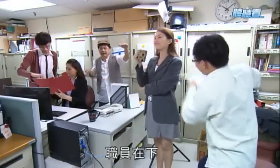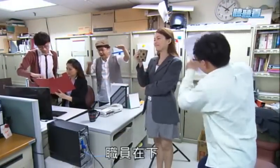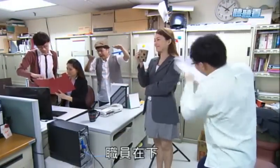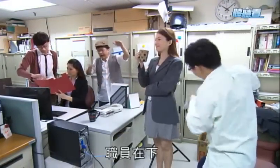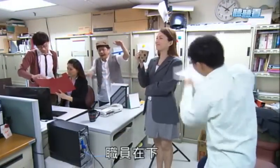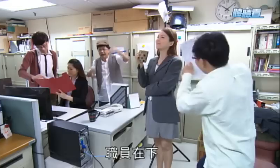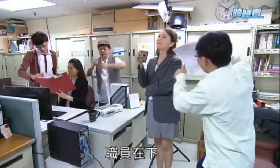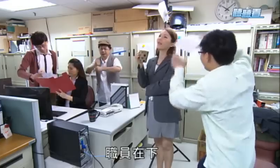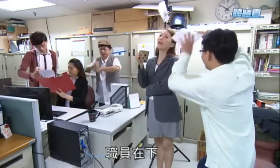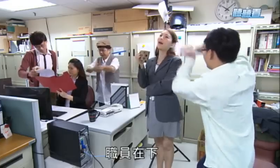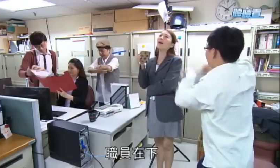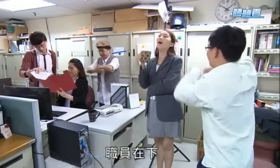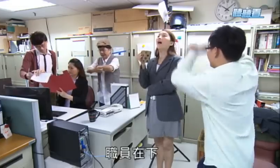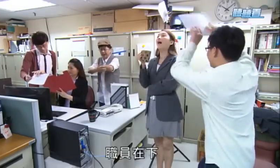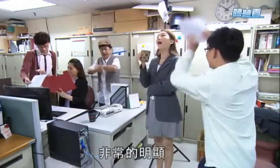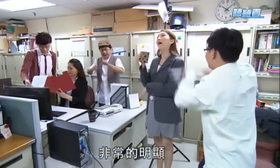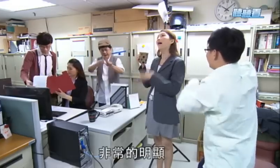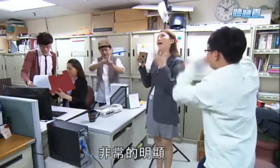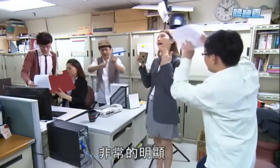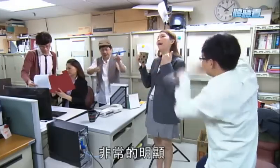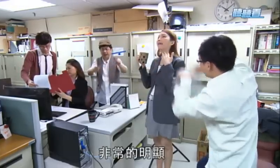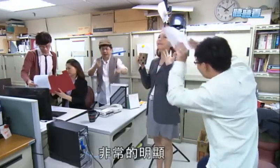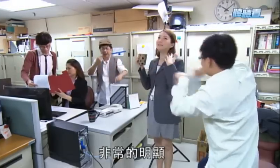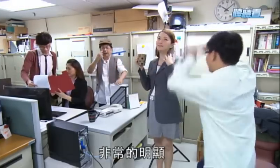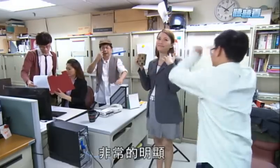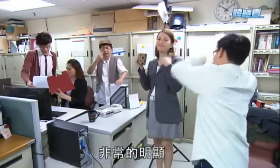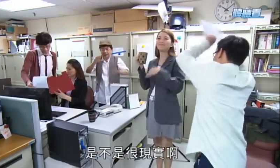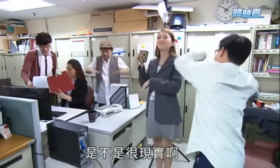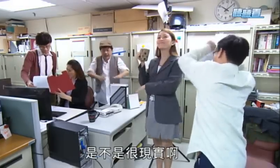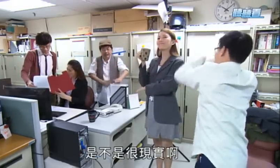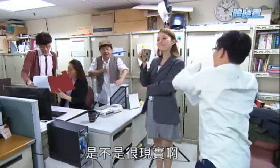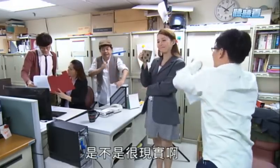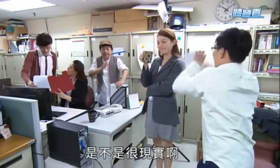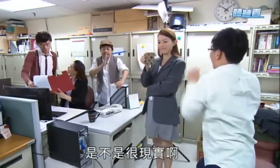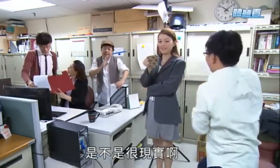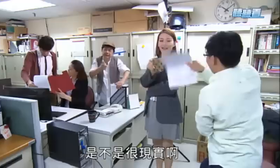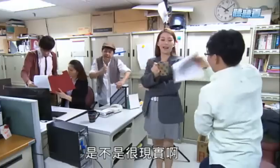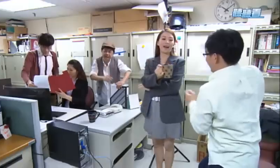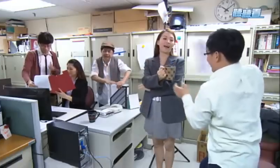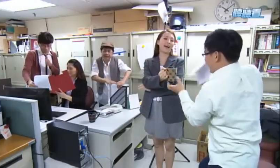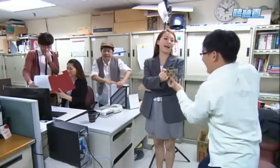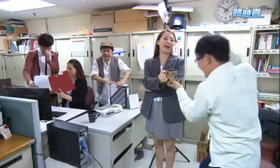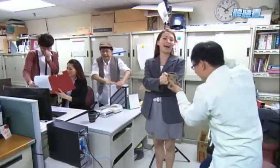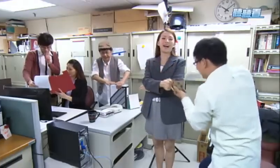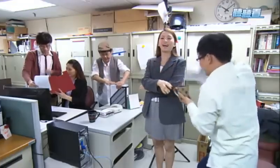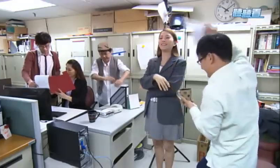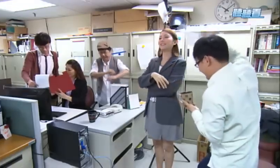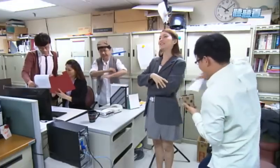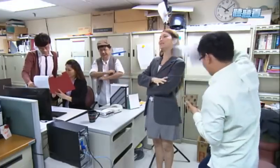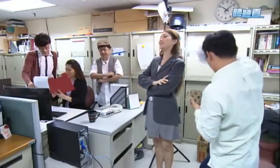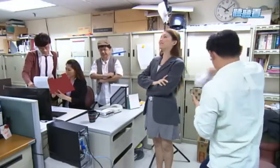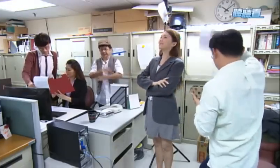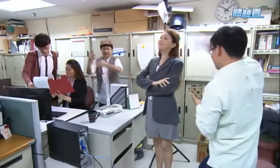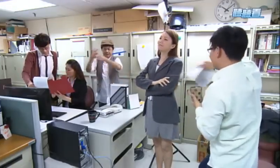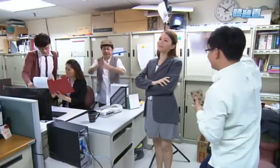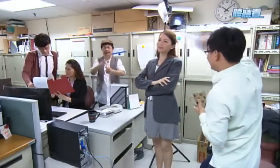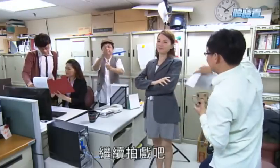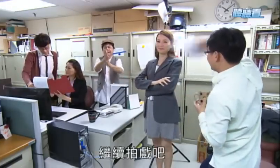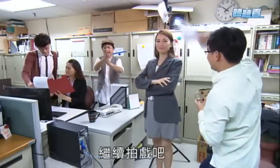员在下，哎呀，非常的明显，是不是很现实啊？哎呀，继续拍戏